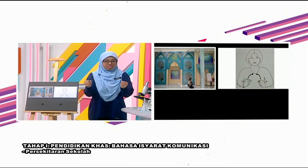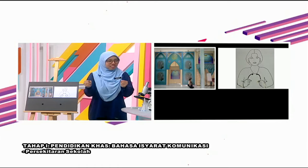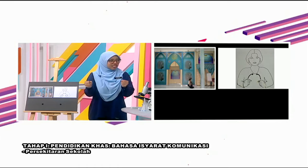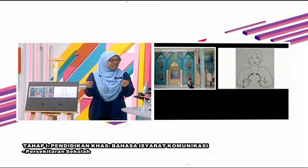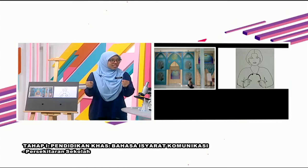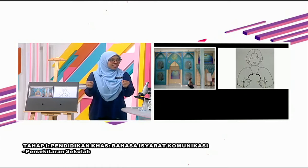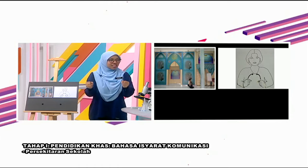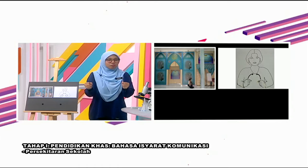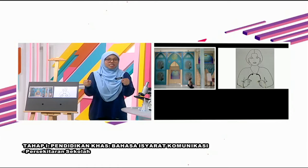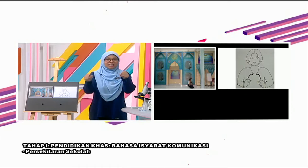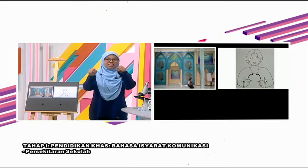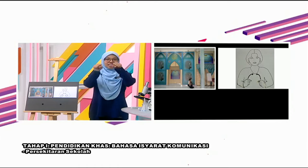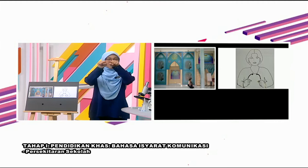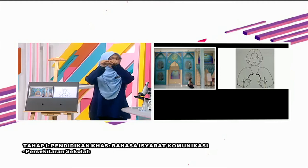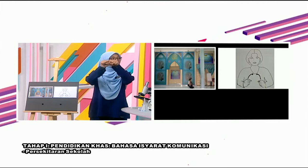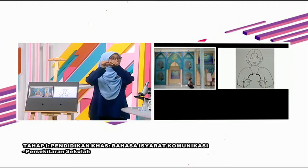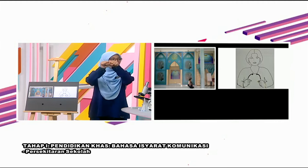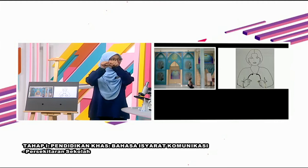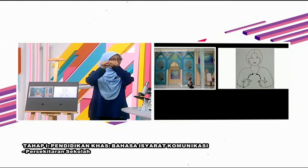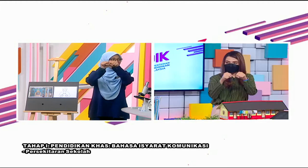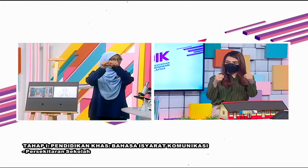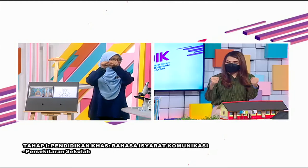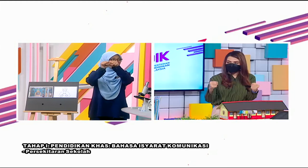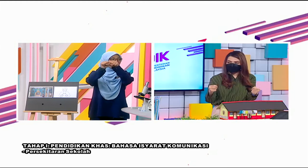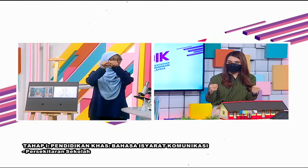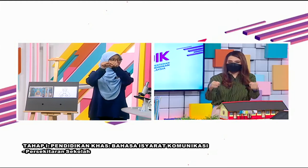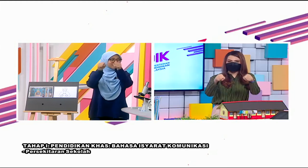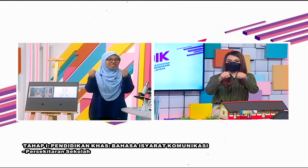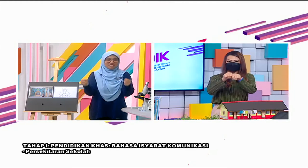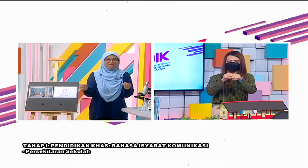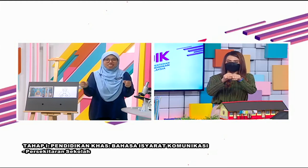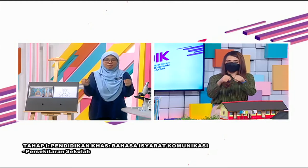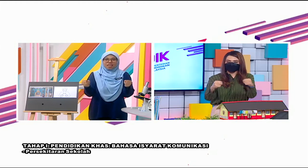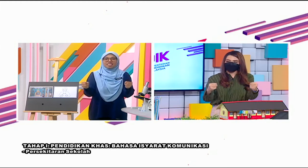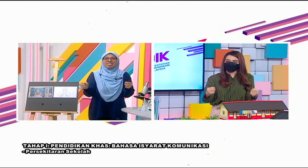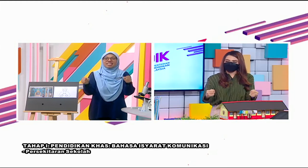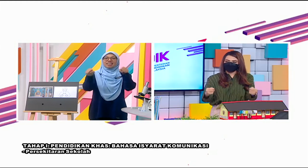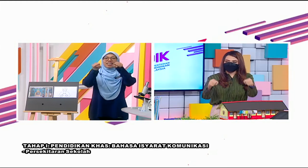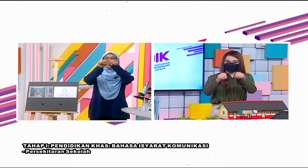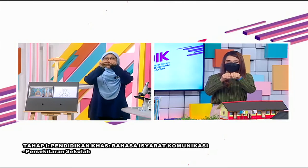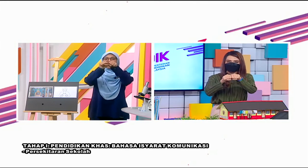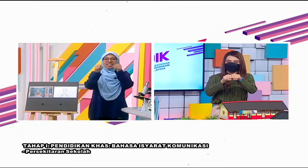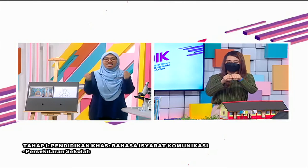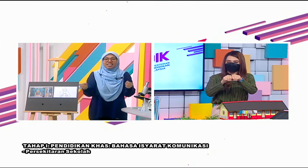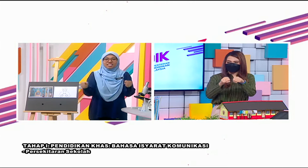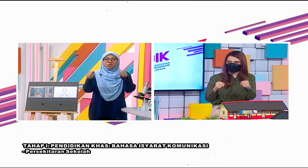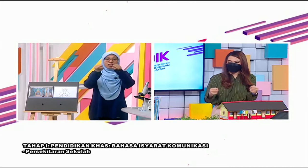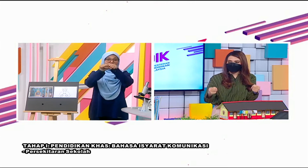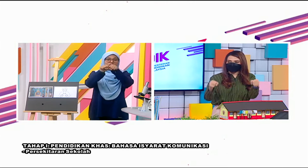S. Okey, kemudian kita naikkan. Macam kubah. Macam kubah masjid S. Tapi S. S. Surau. Okay,